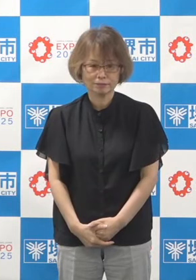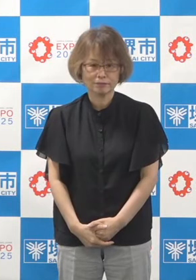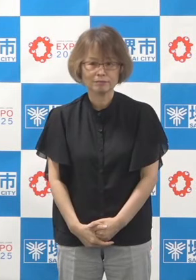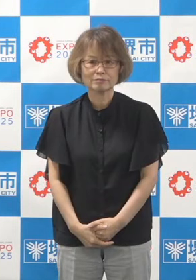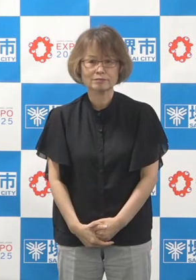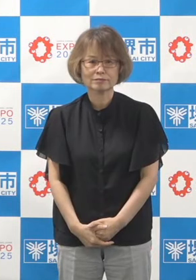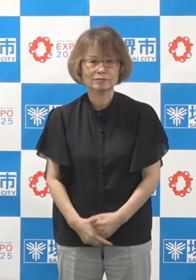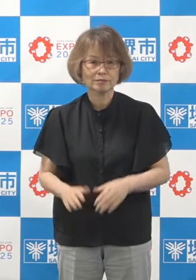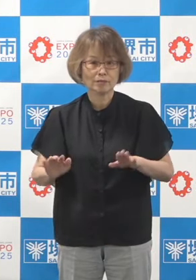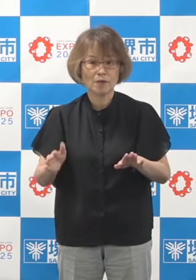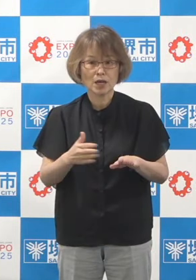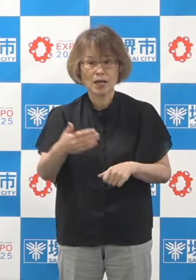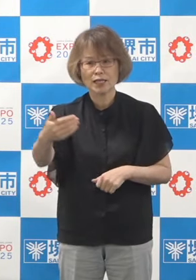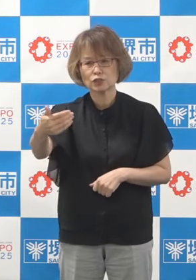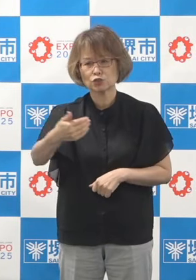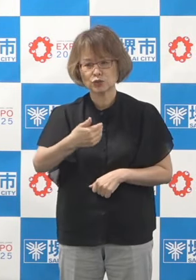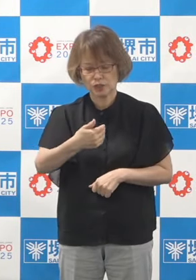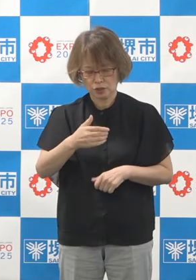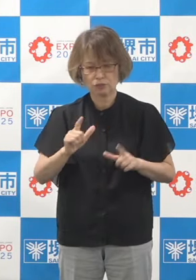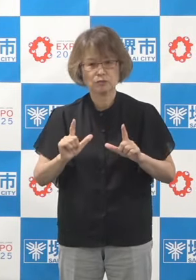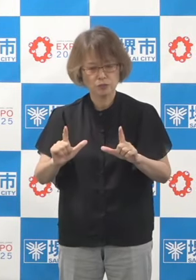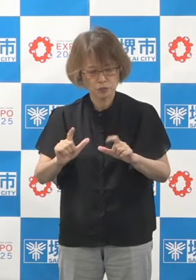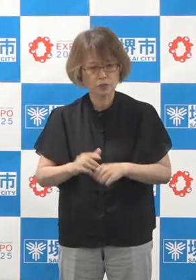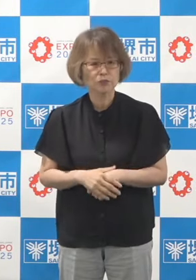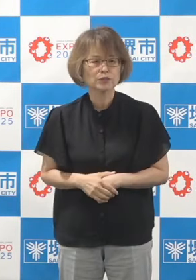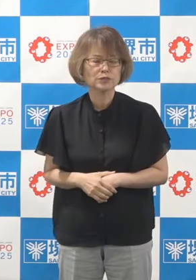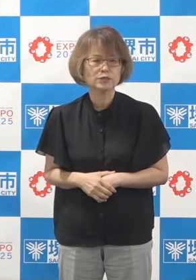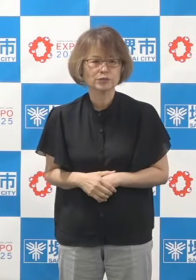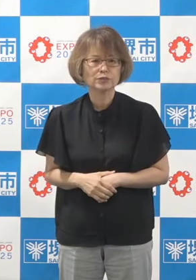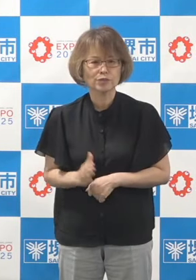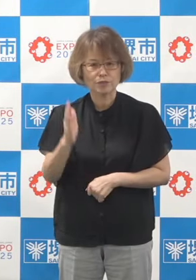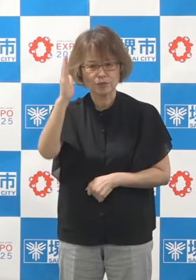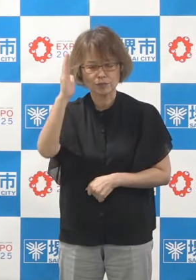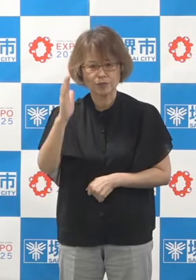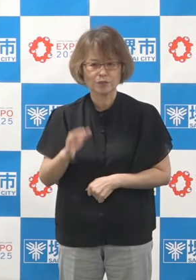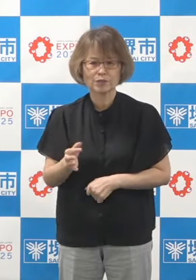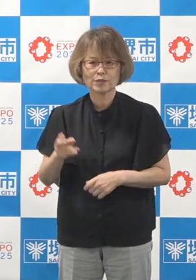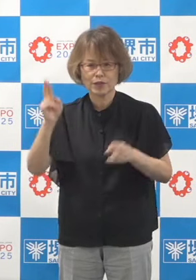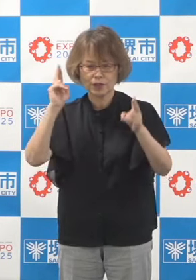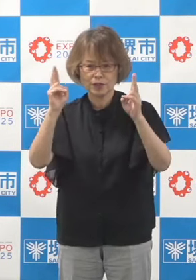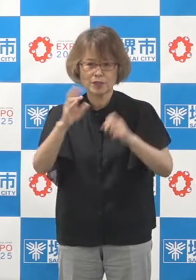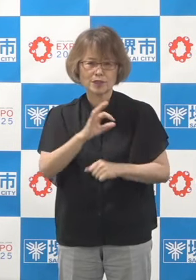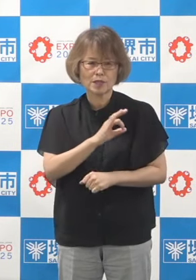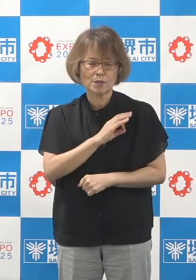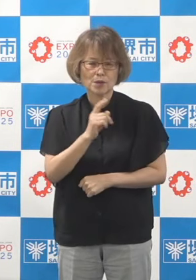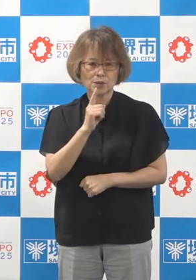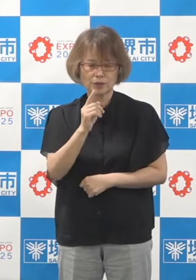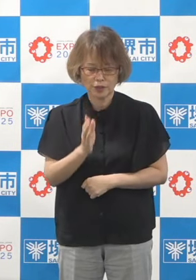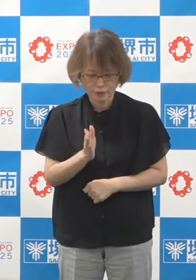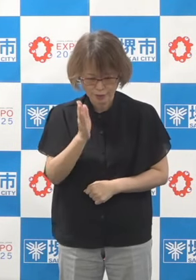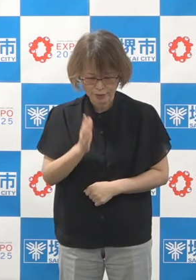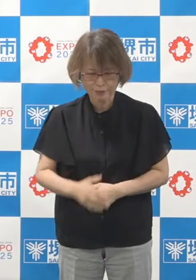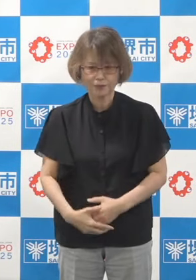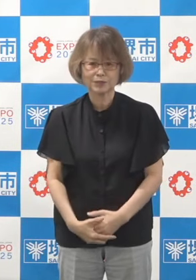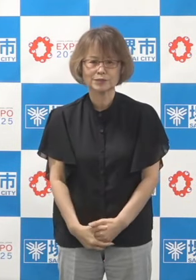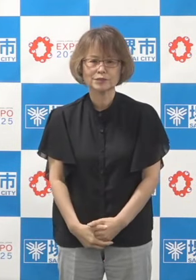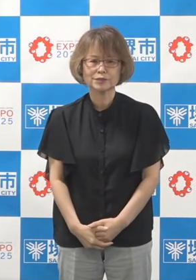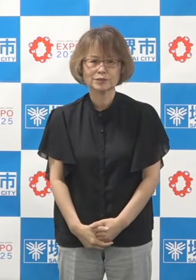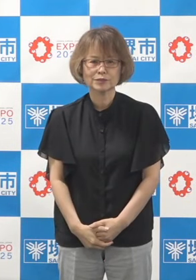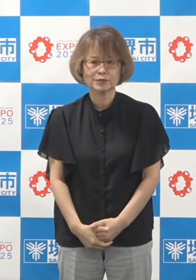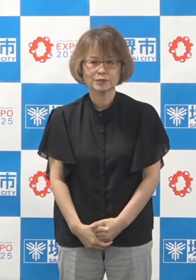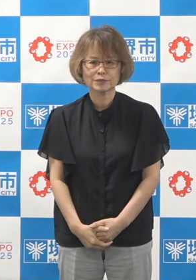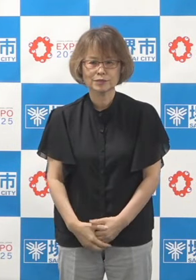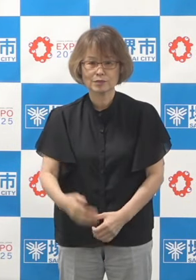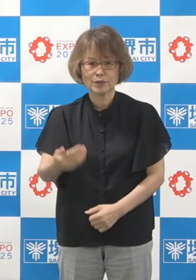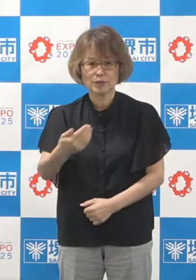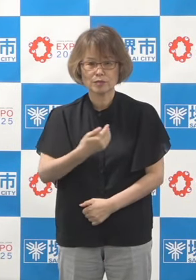それではただいまから質疑に移ります。挙手の上社名を告げていただき、ご質問の方をよろしくお願いいたします。それではご質